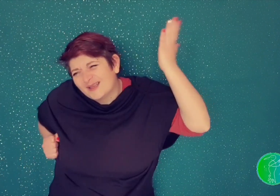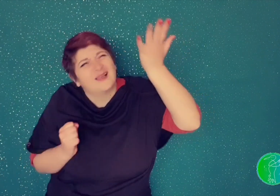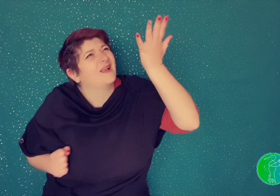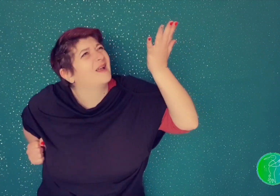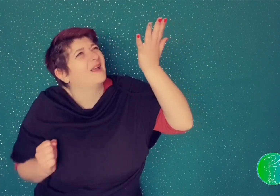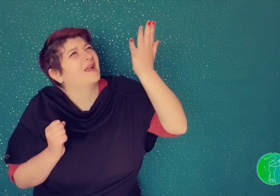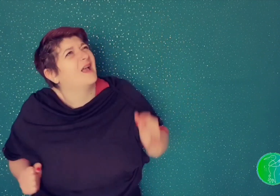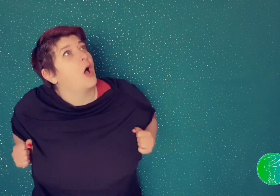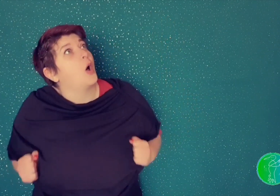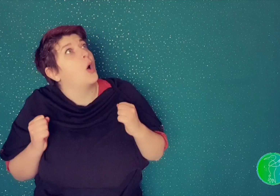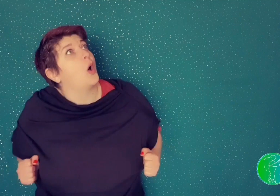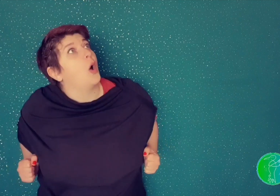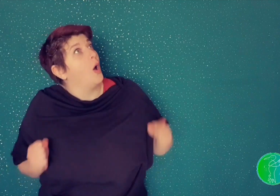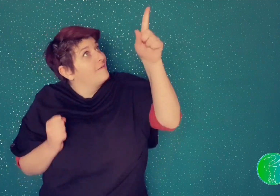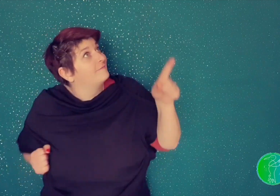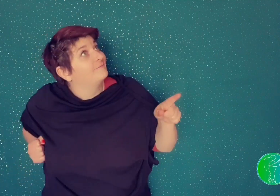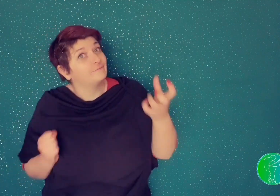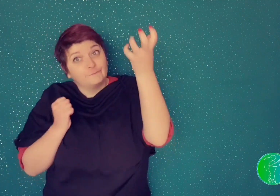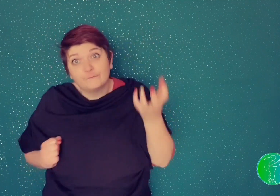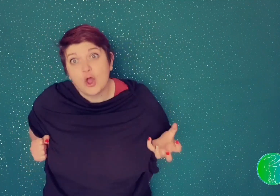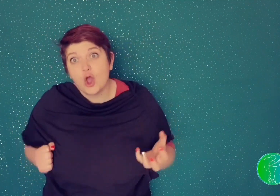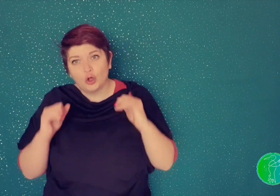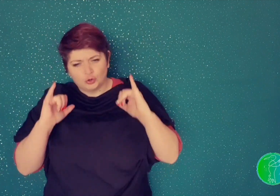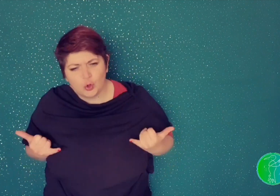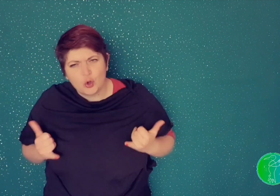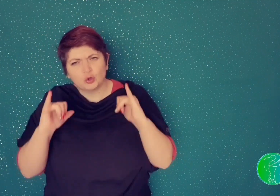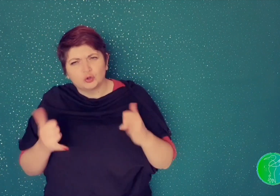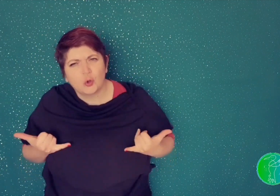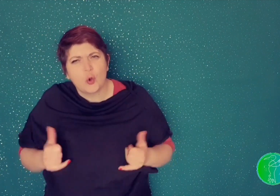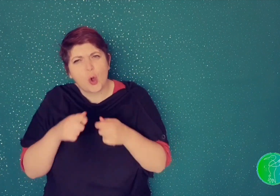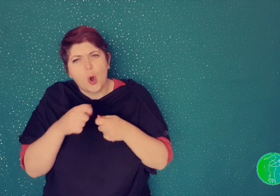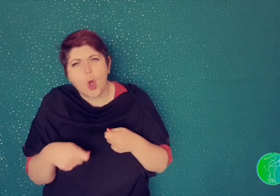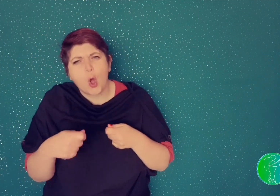Qu'avez-vous dit interrogea le grillon. Vous voulez que l'on joue plus longtemps.